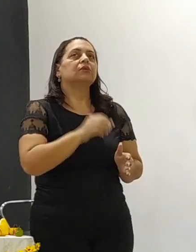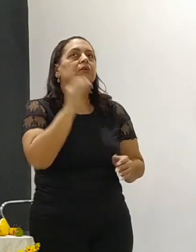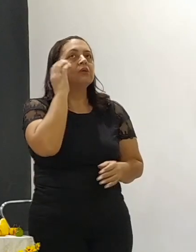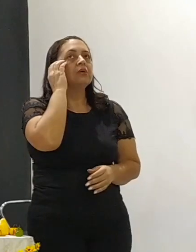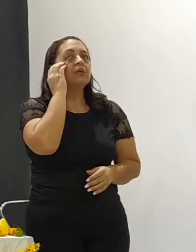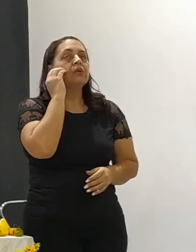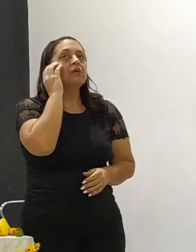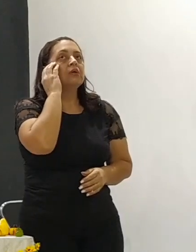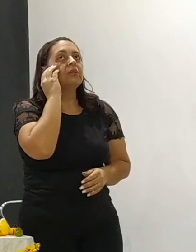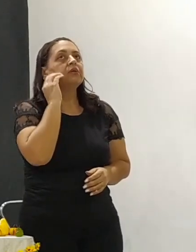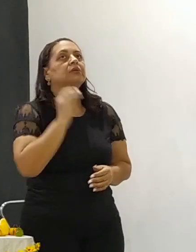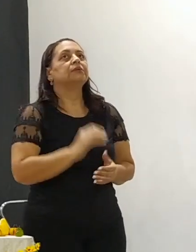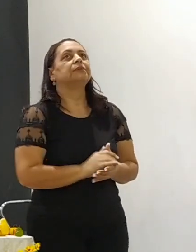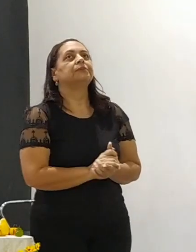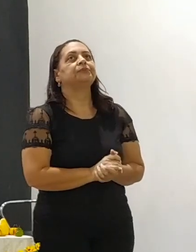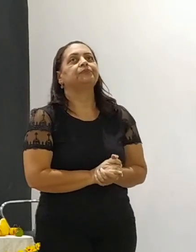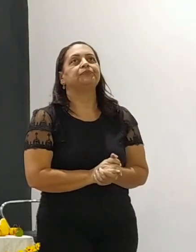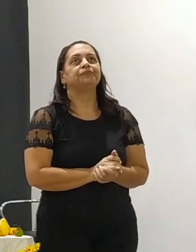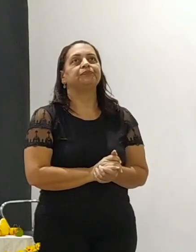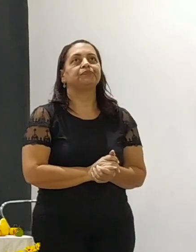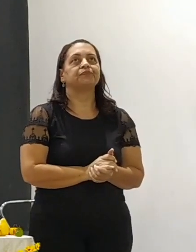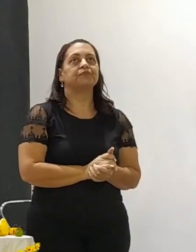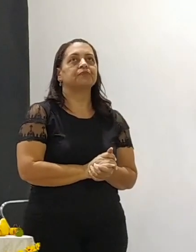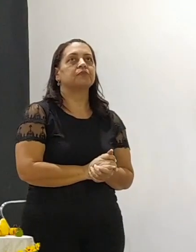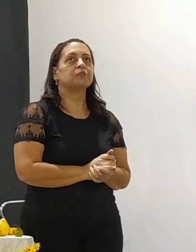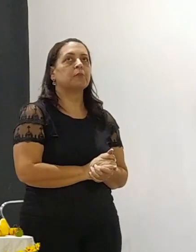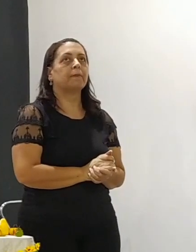Marcos capítulo 16.